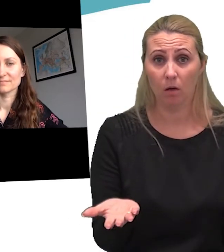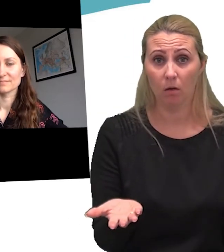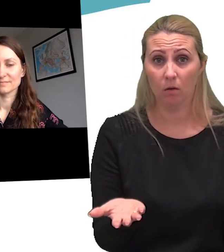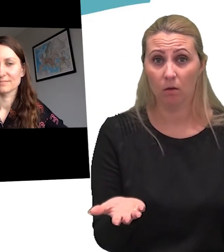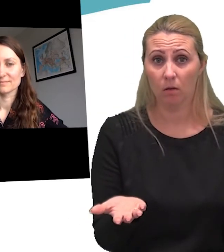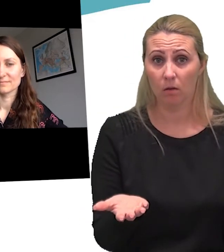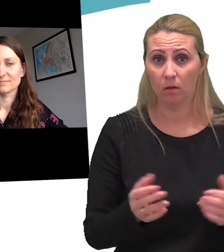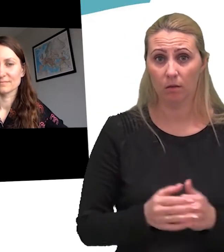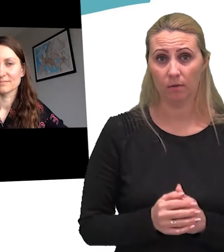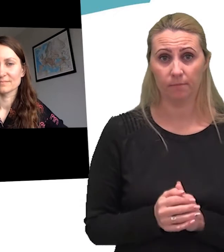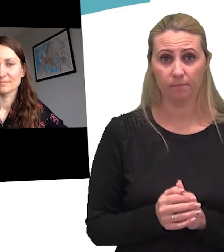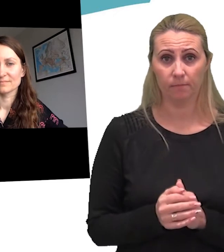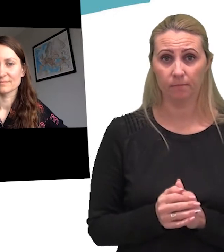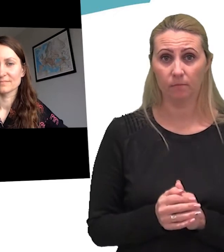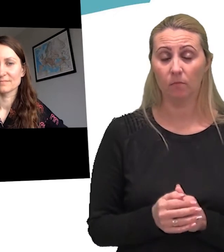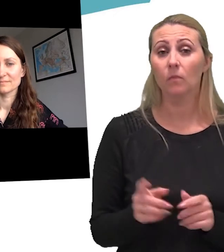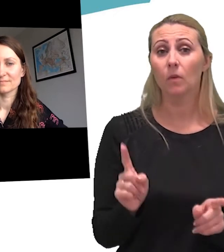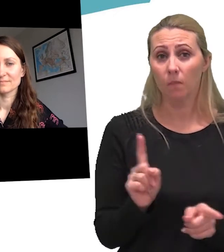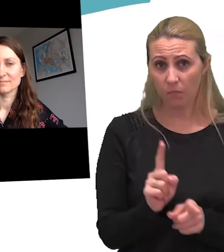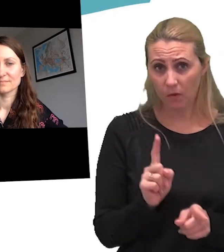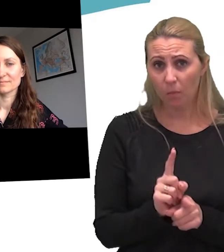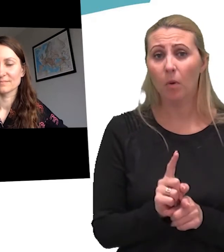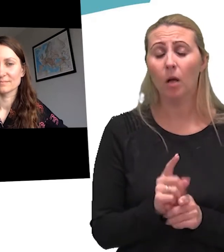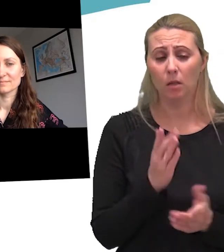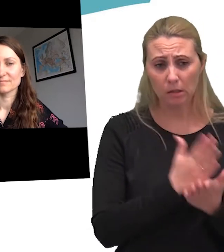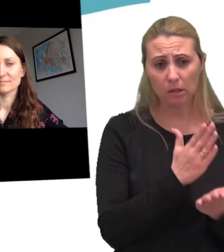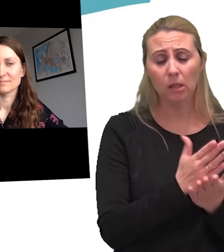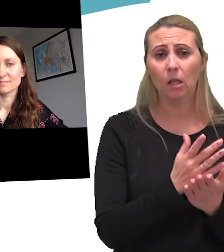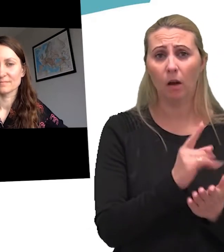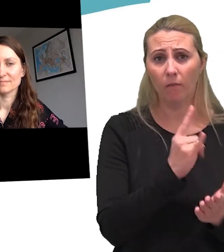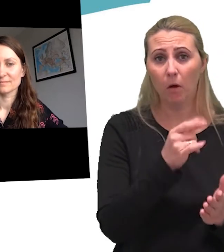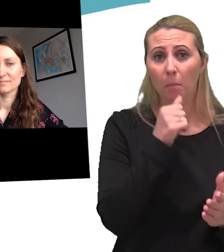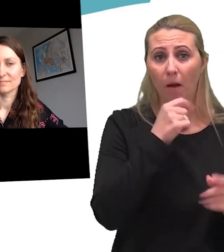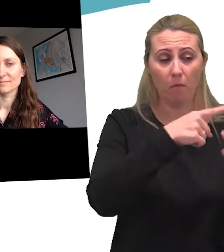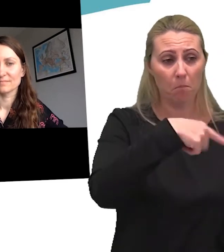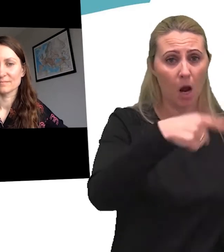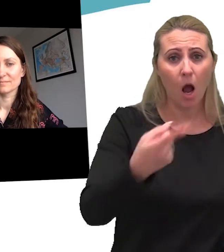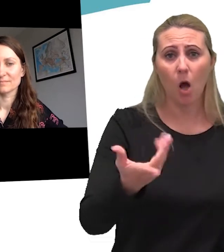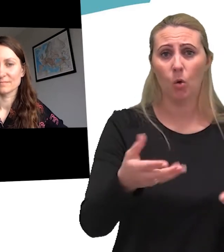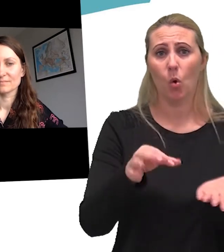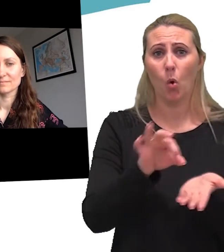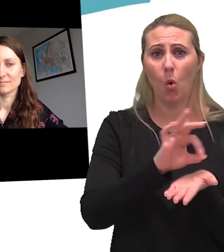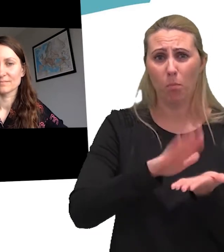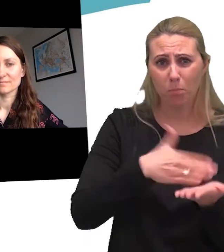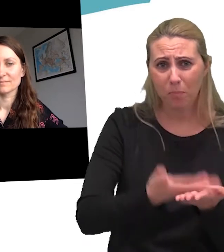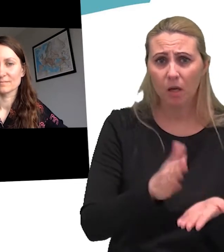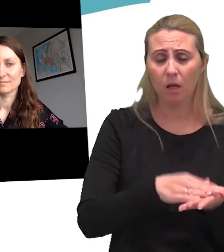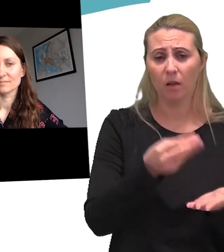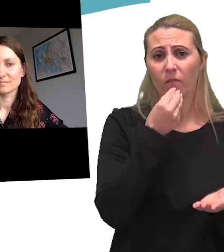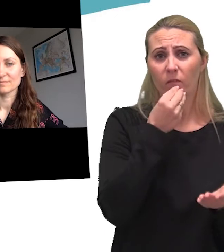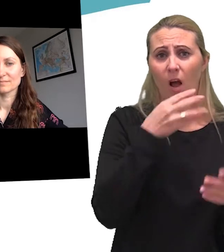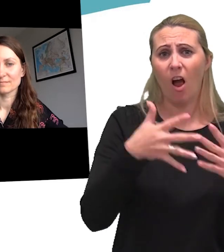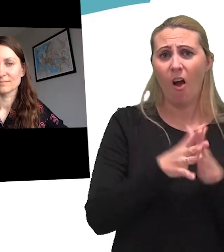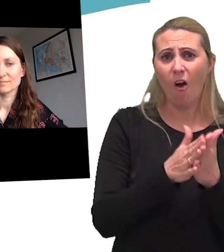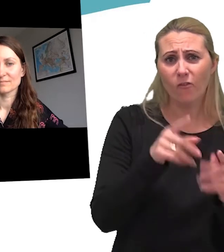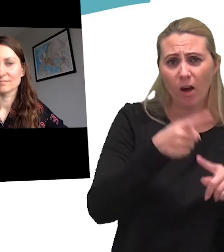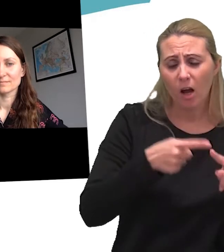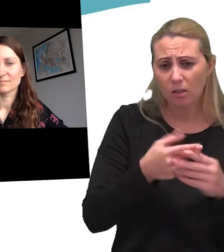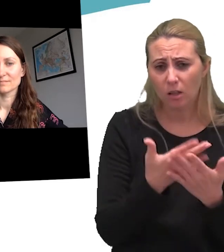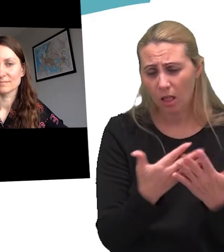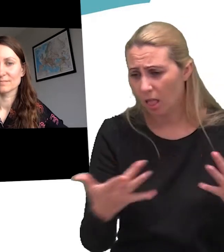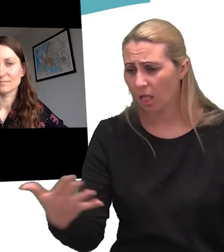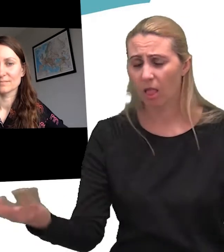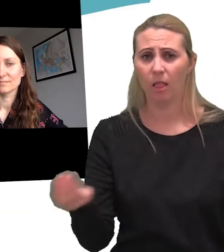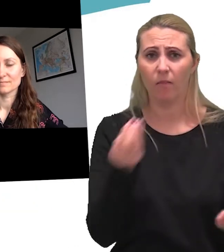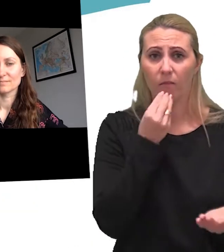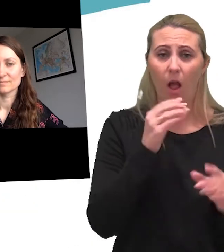Ir gali būti, kad mes, ir tikrai yra vaikų, kurie valgo makaronus, blynus, bulvytės, na, dar varškiečius kokius, na,